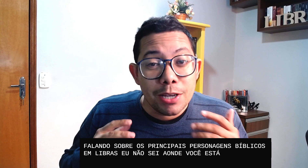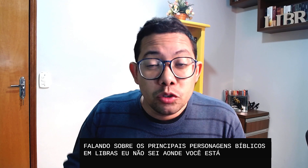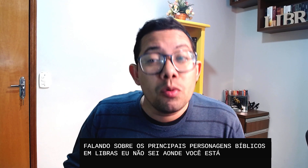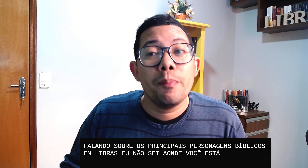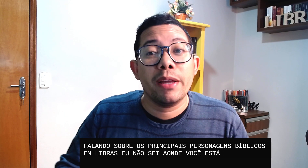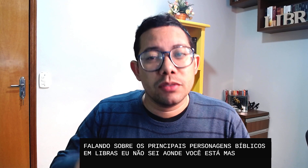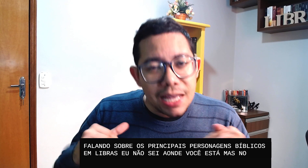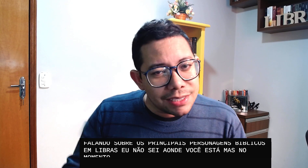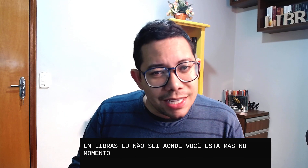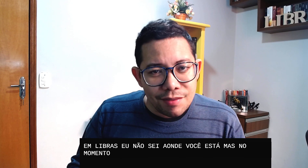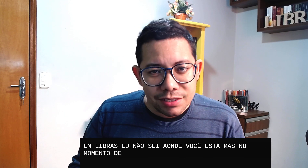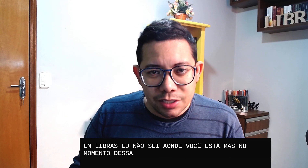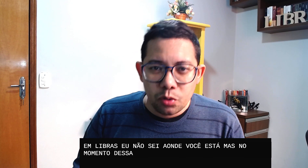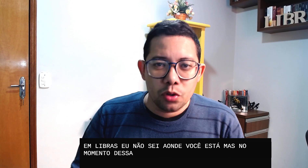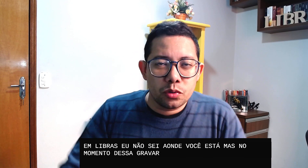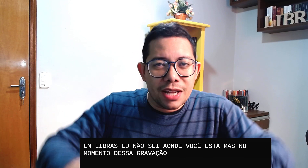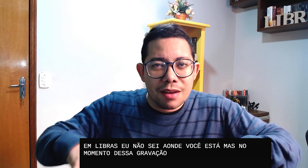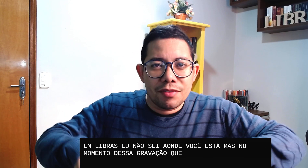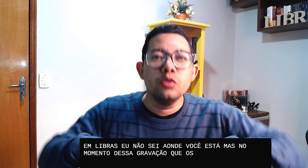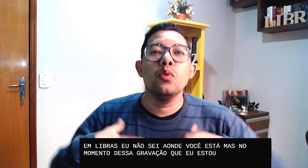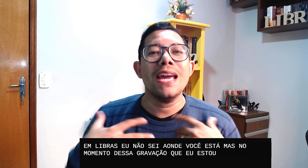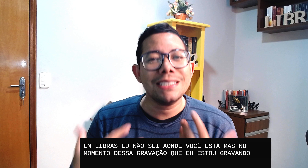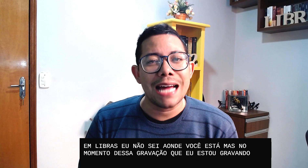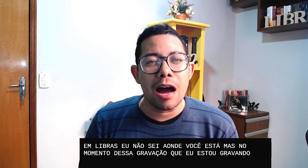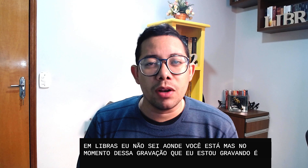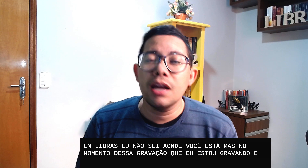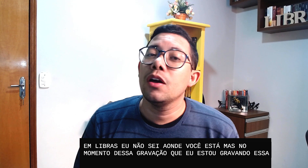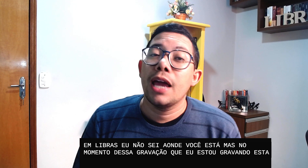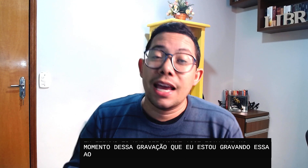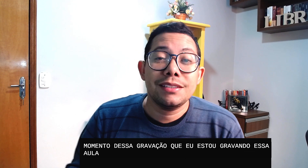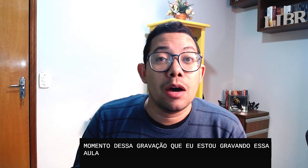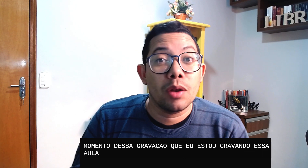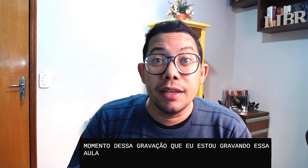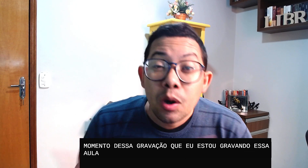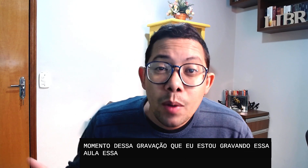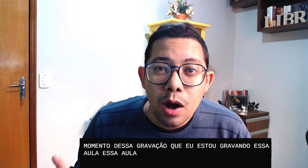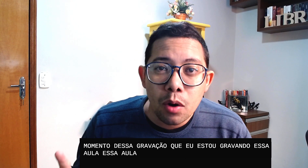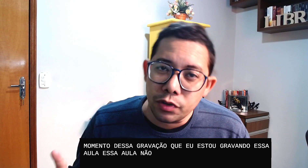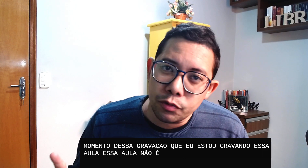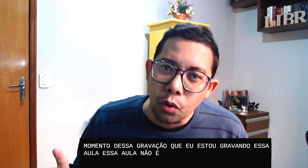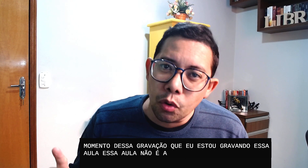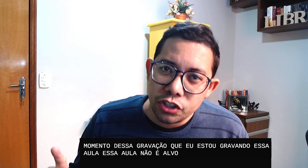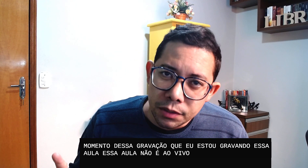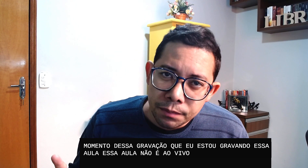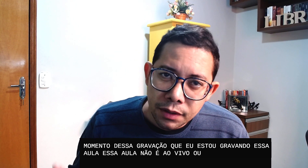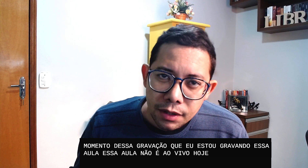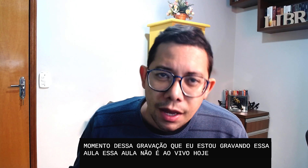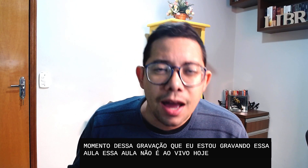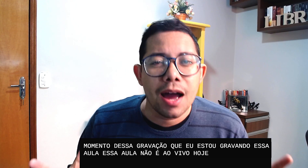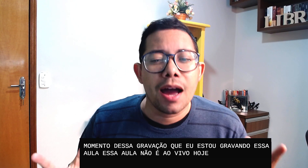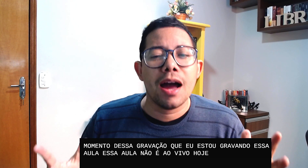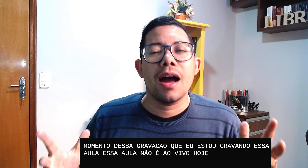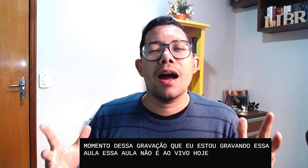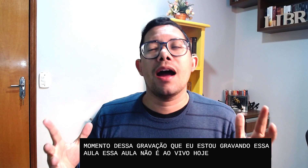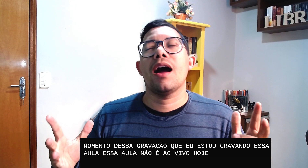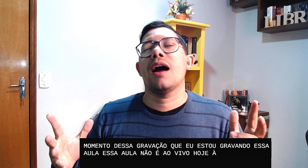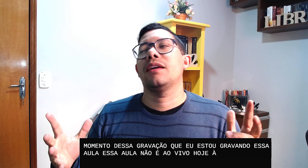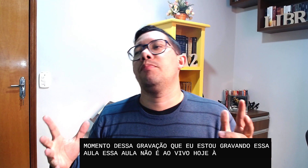no momento dessa gravação, que eu estou gravando essa aula não é ao vivo hoje. Ah,